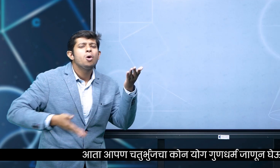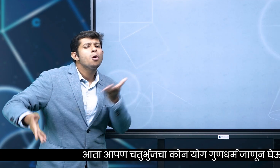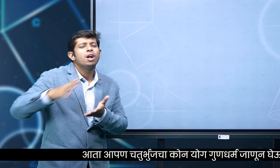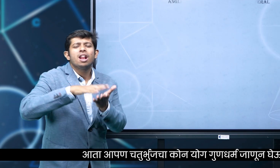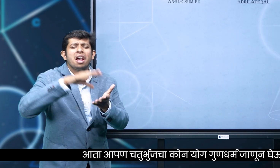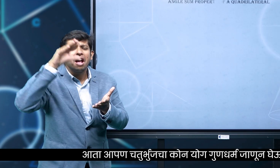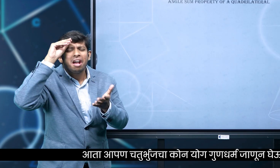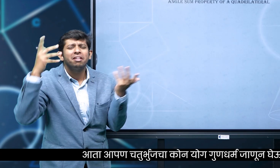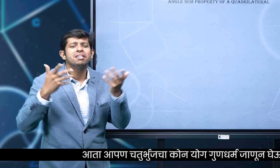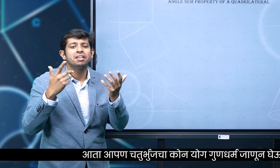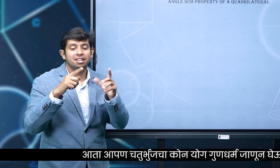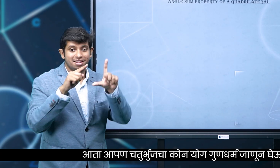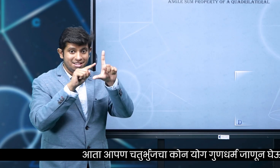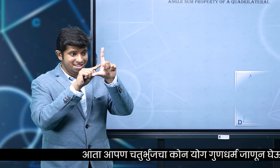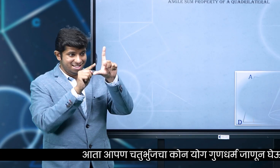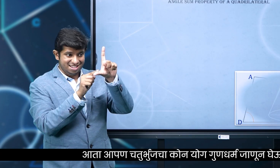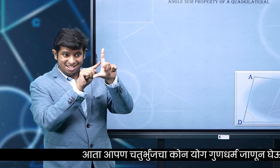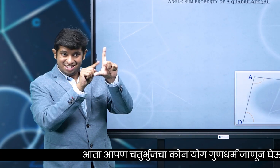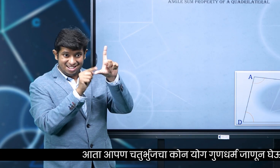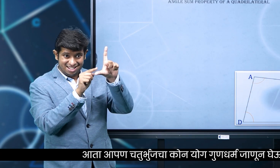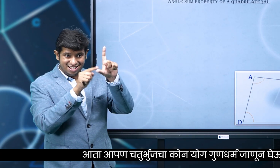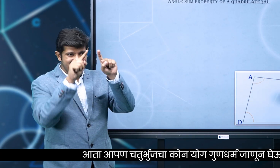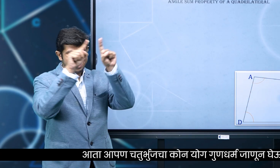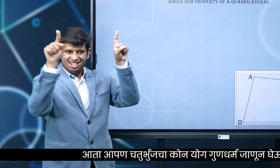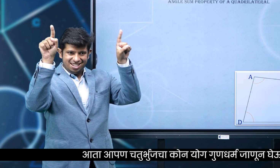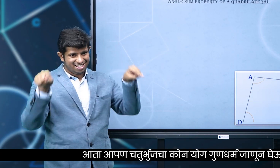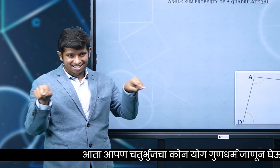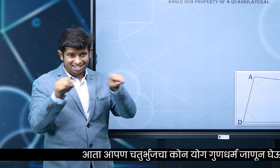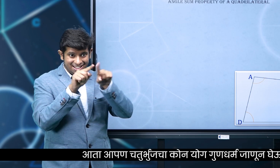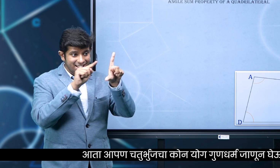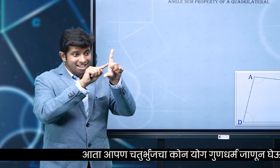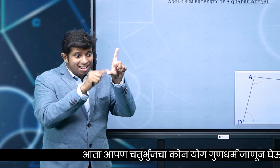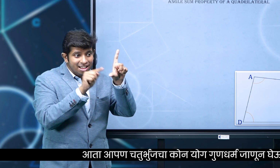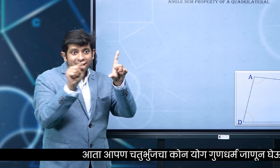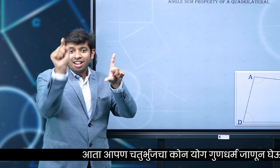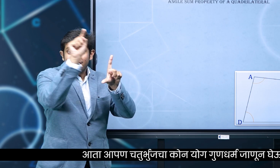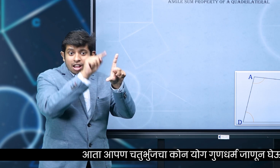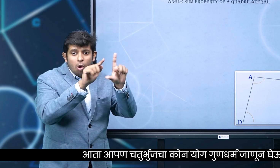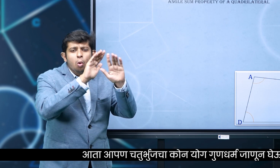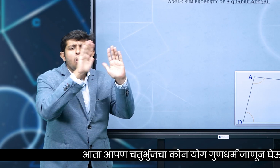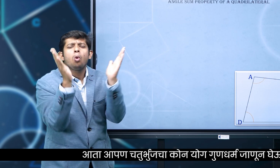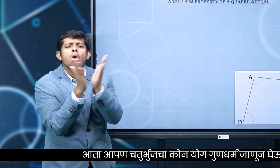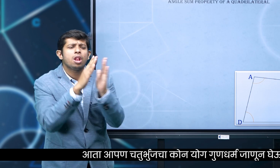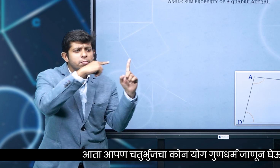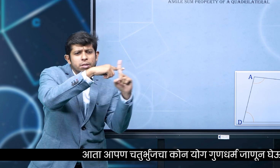आता आपण चतुर्भुजाचा कोन योग गुणधर्म जाणून घेऊ.